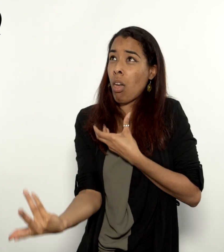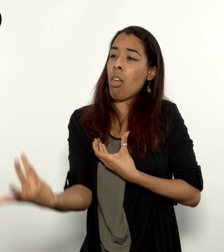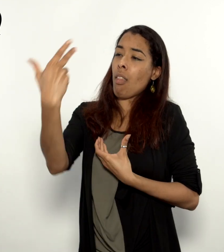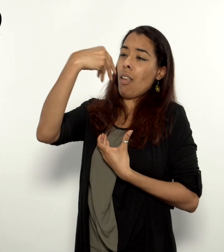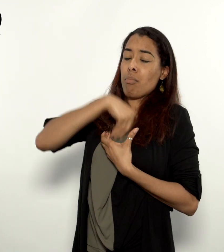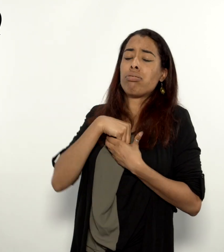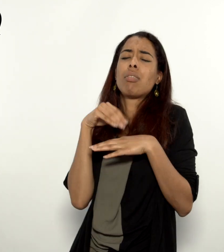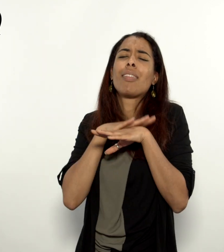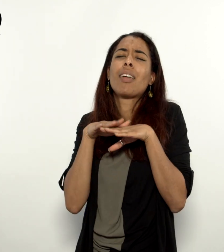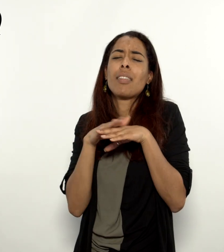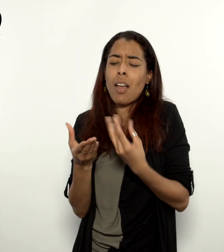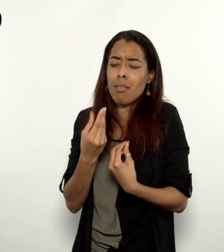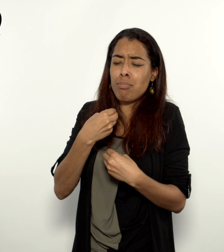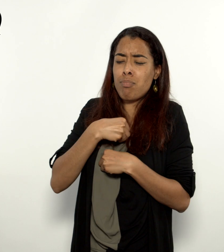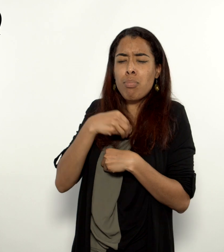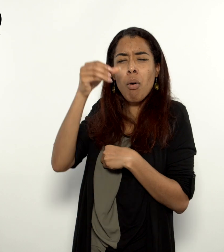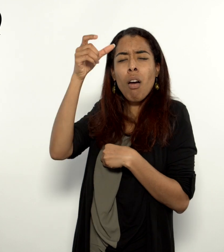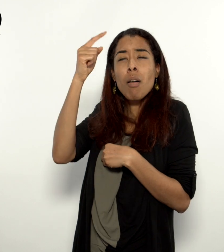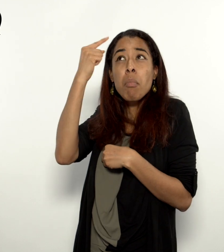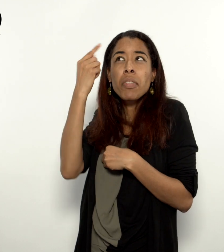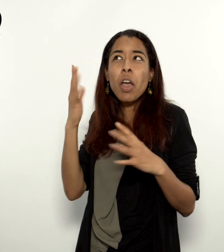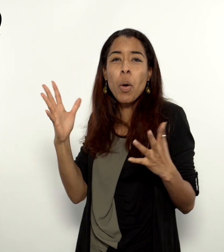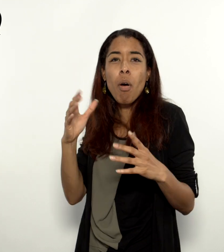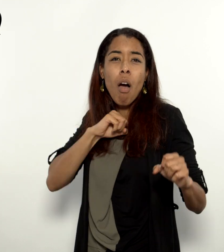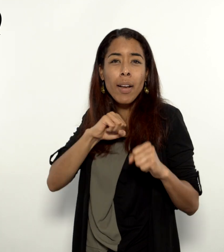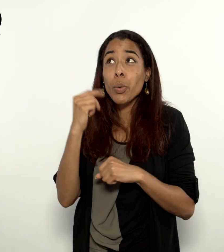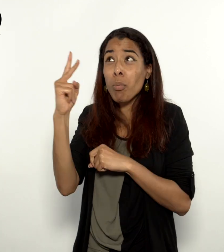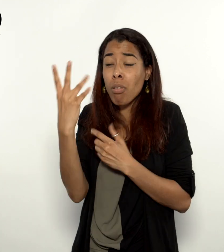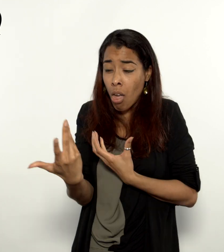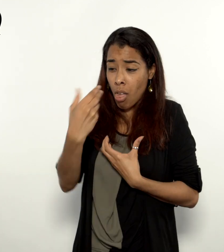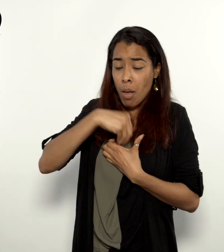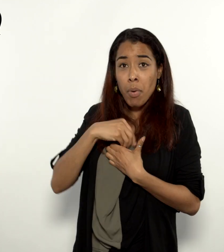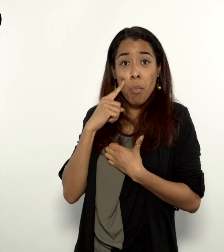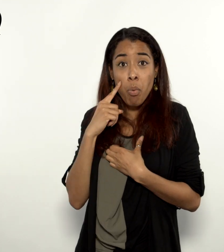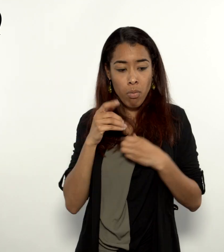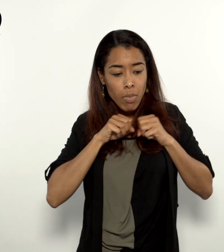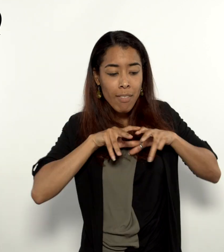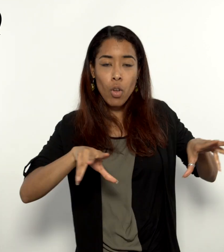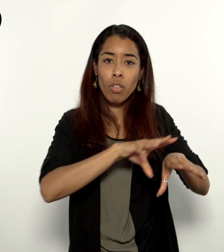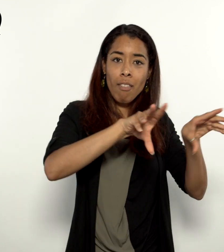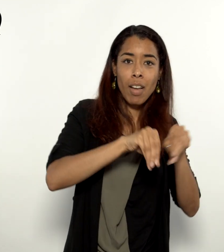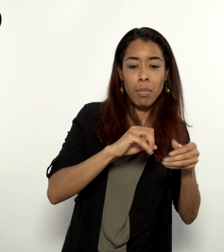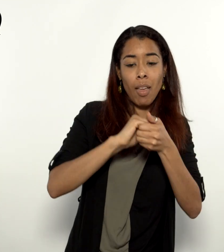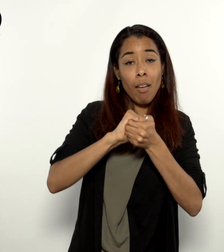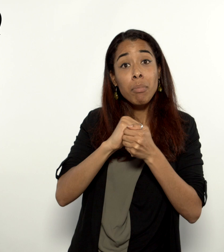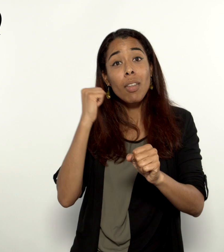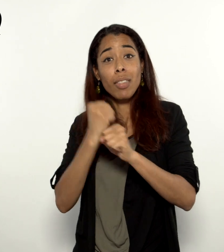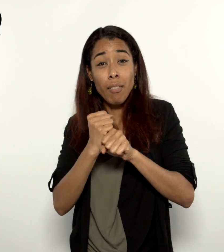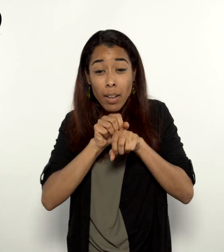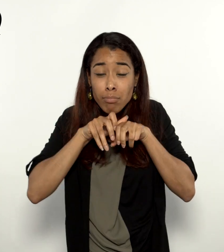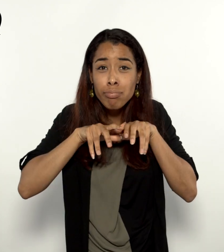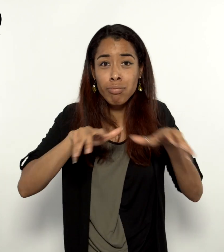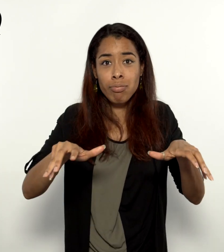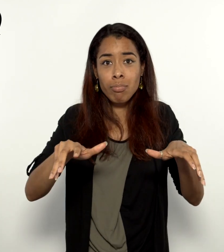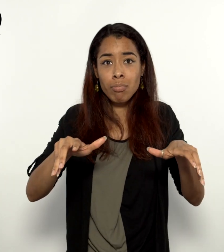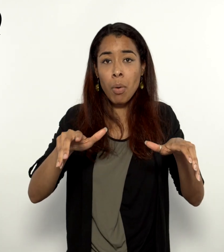sa vie, son amour, sa douceur, sa manière de penser, d'agir au sein de vos familles, auprès de vos amis, dans votre travail.